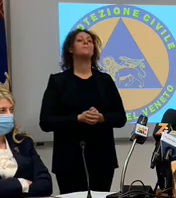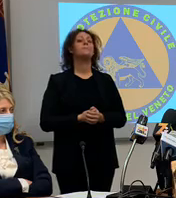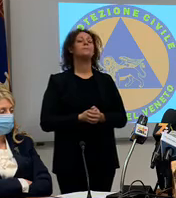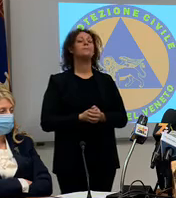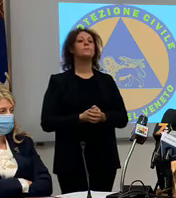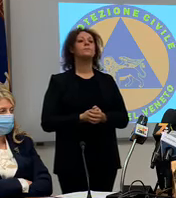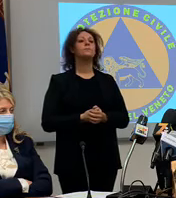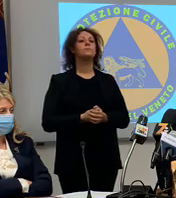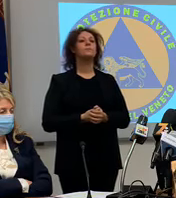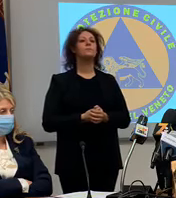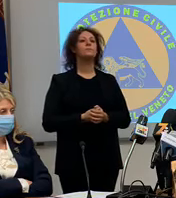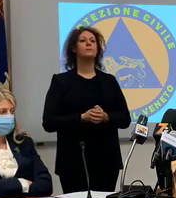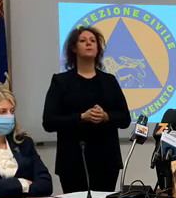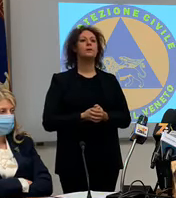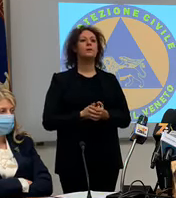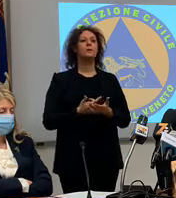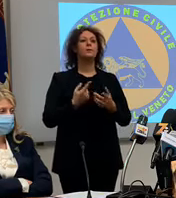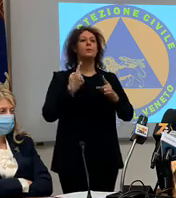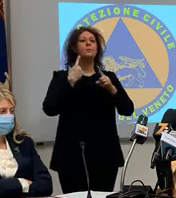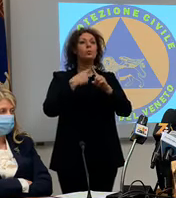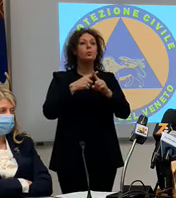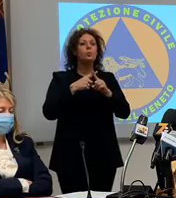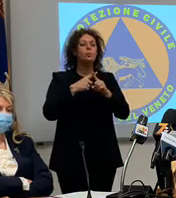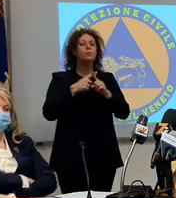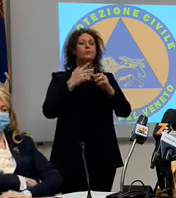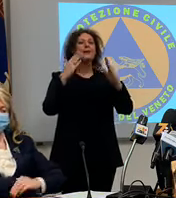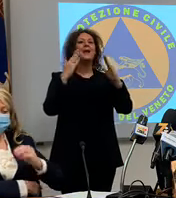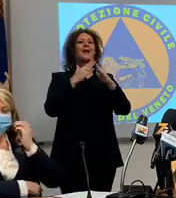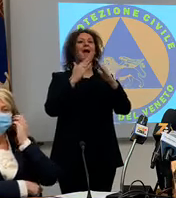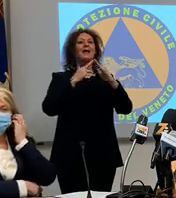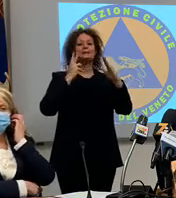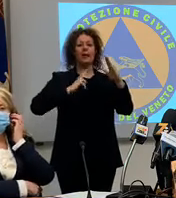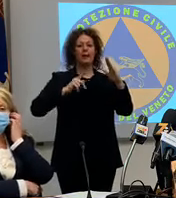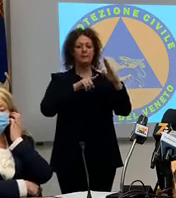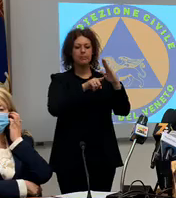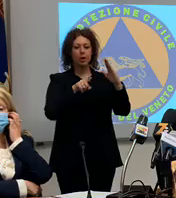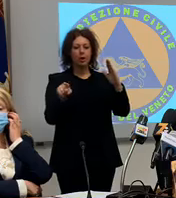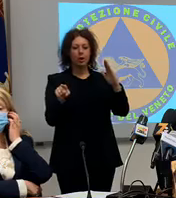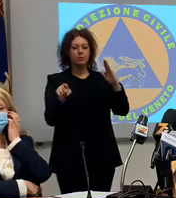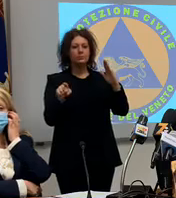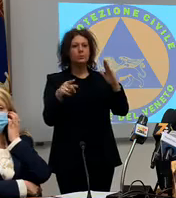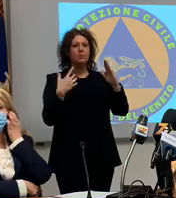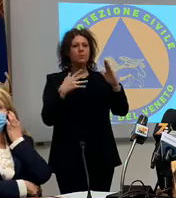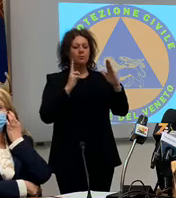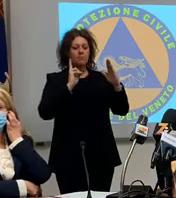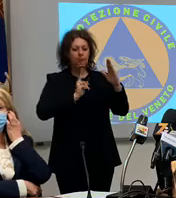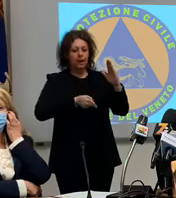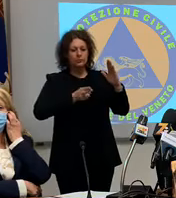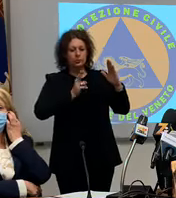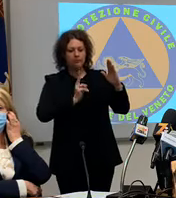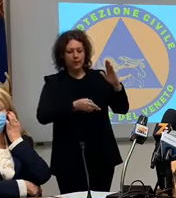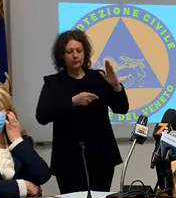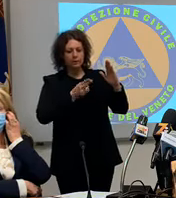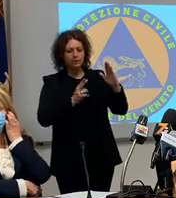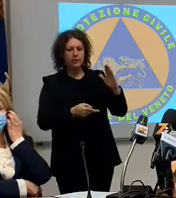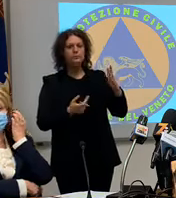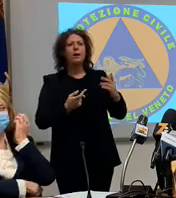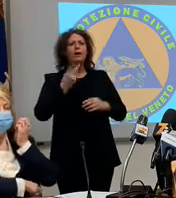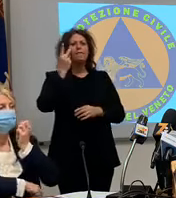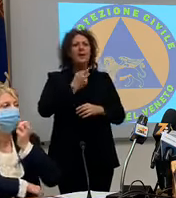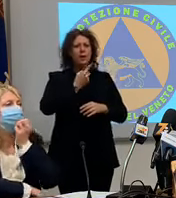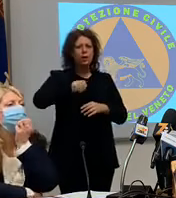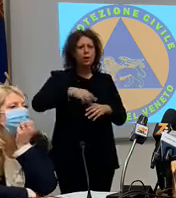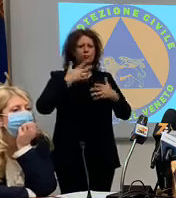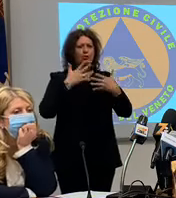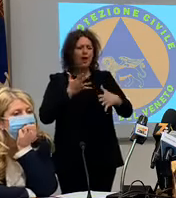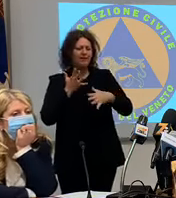una risposta peggiorativa nelle case di riposo facendo per altro misure di prevenzione che a marzo ce le